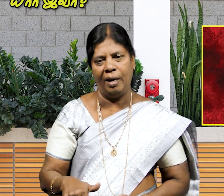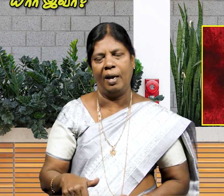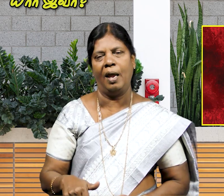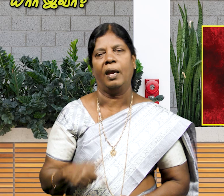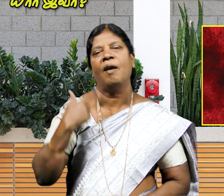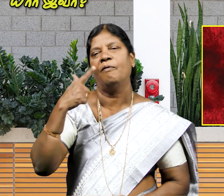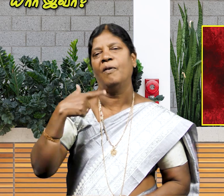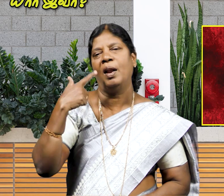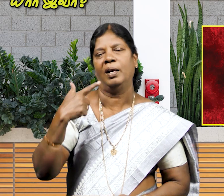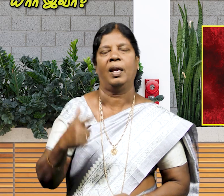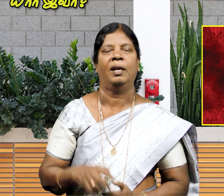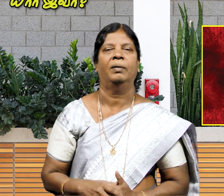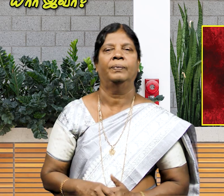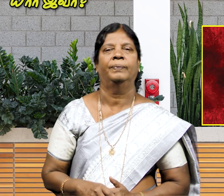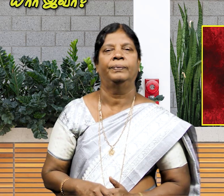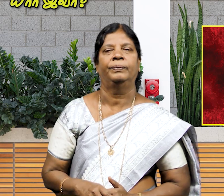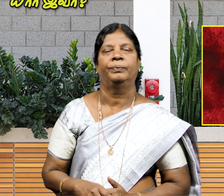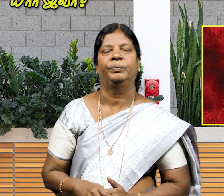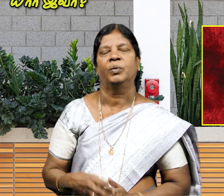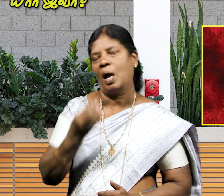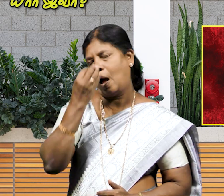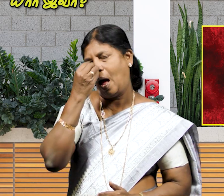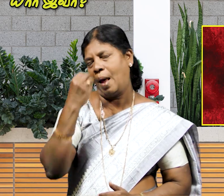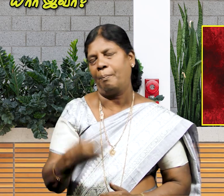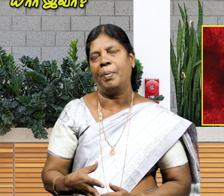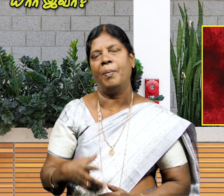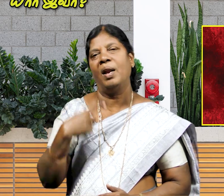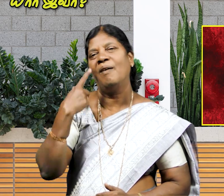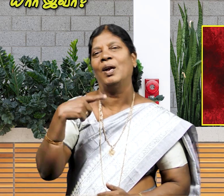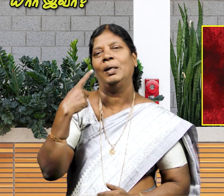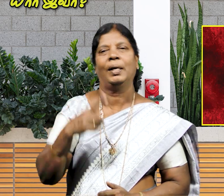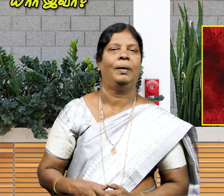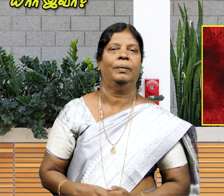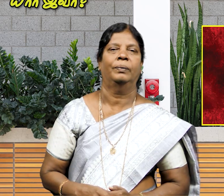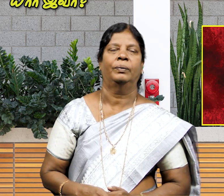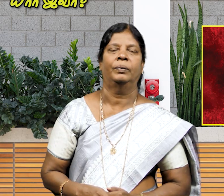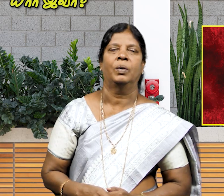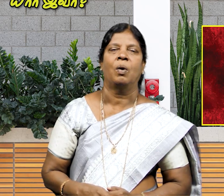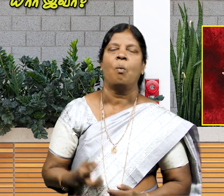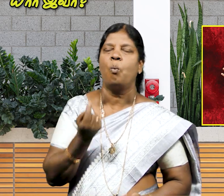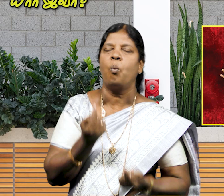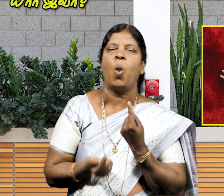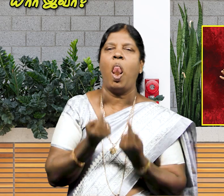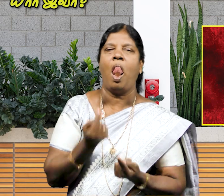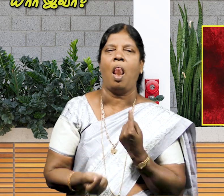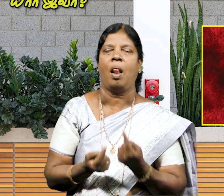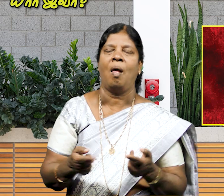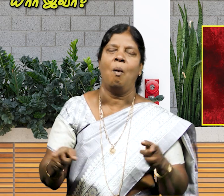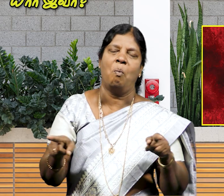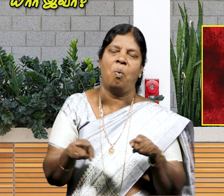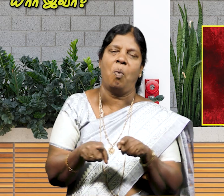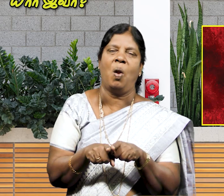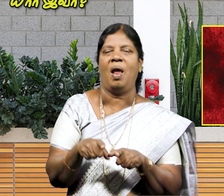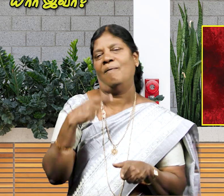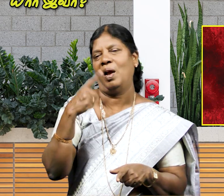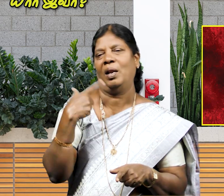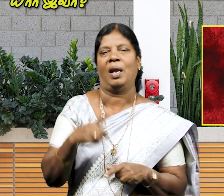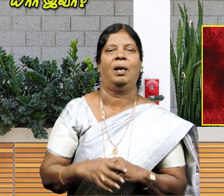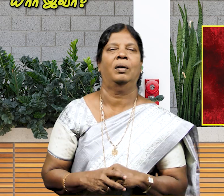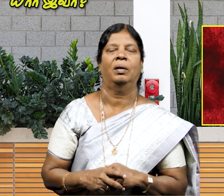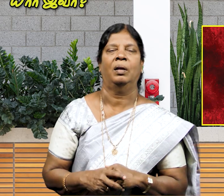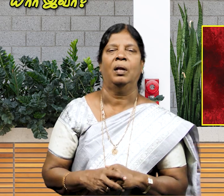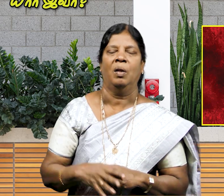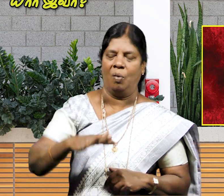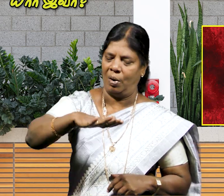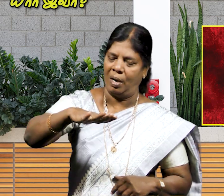போவேன். அருமையானவர்களே, இன்னைக்கு நம்ம வாழ்கிற வாழ்க்கையெல்லாம் ஒரு அற்பமான ஒரு வாழ்க்கை தான், ஒரு